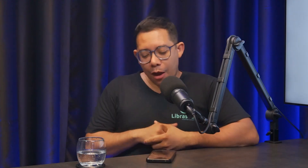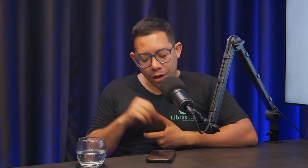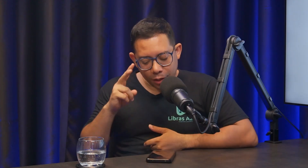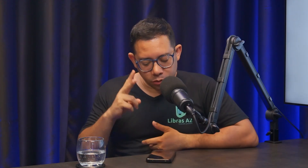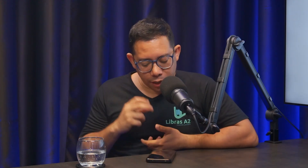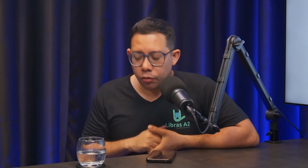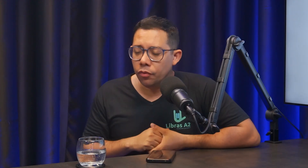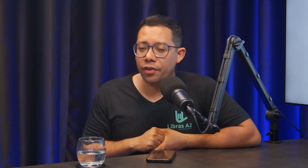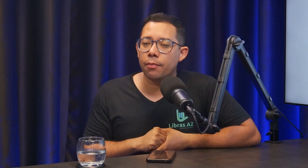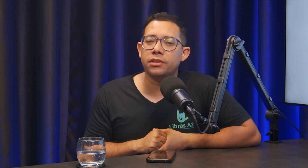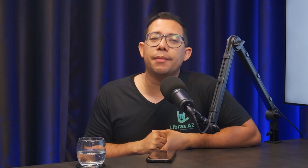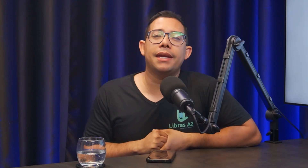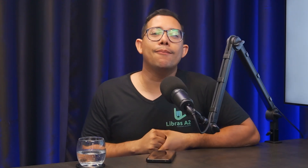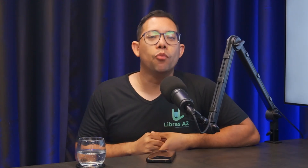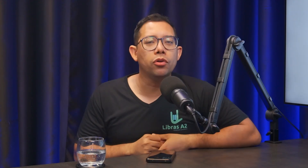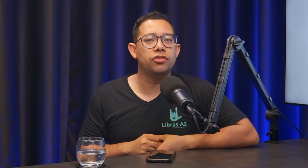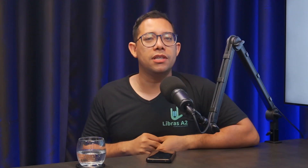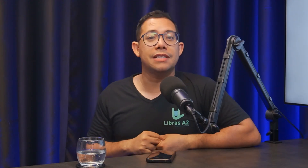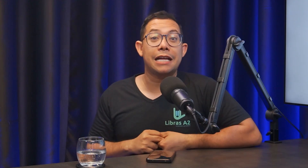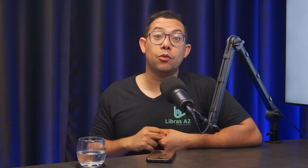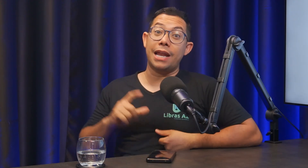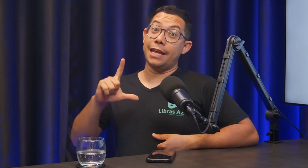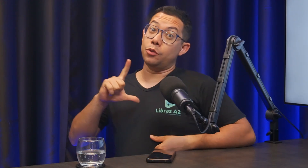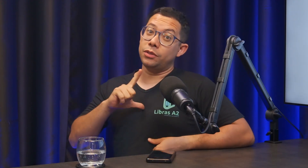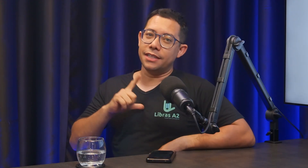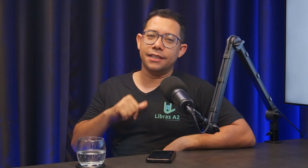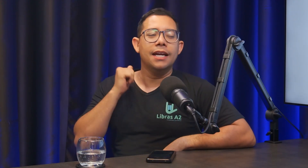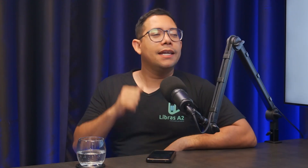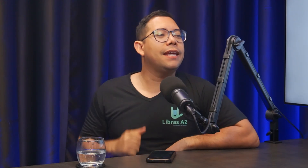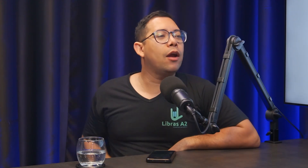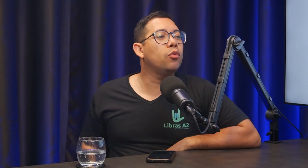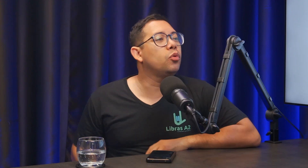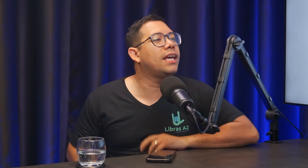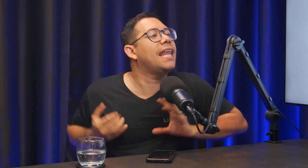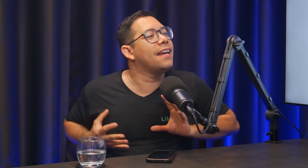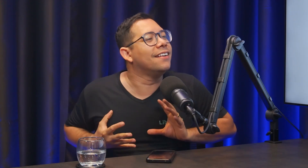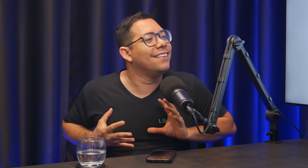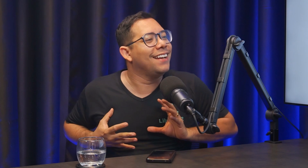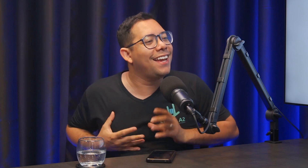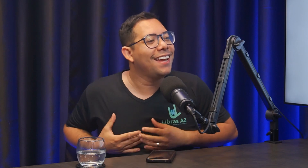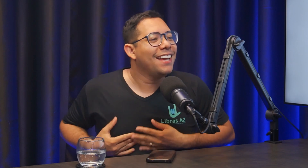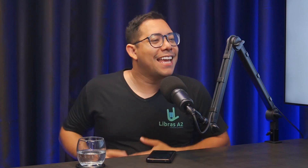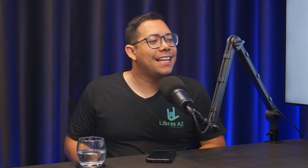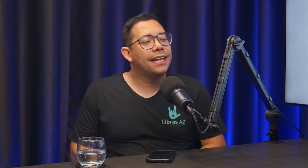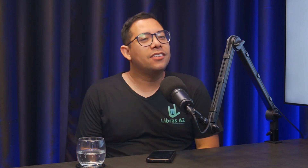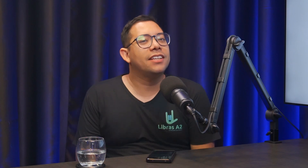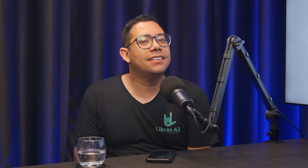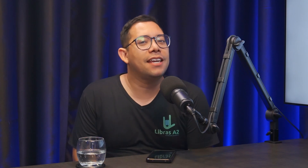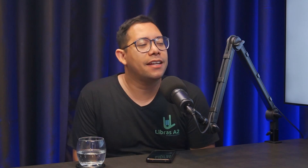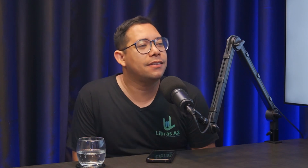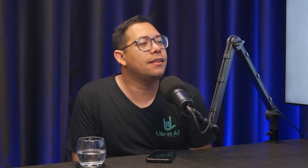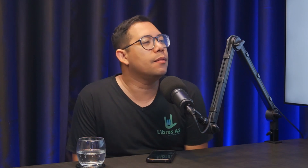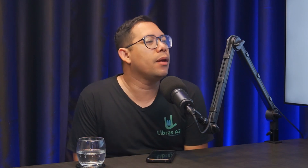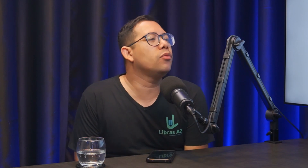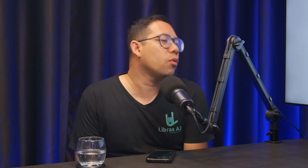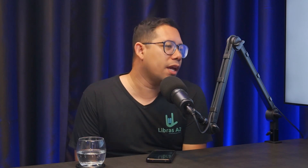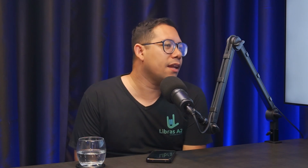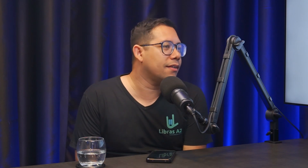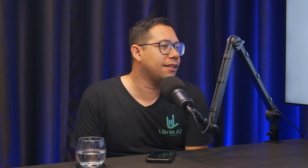tem um segundo verbo também que é muito utilizado, além do ter, que é o do querer, né? Isso. E aí, dentro desse querer, tem também o não querer. Você